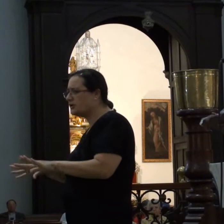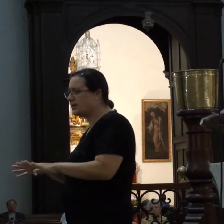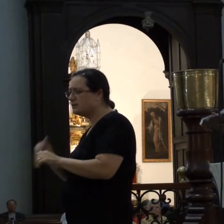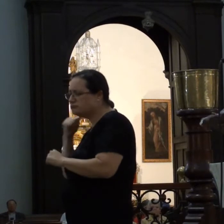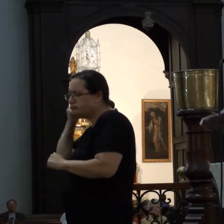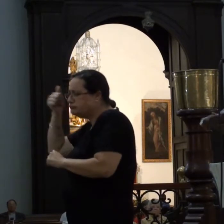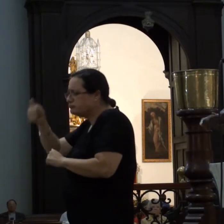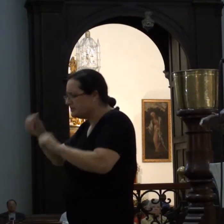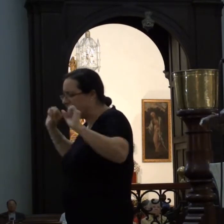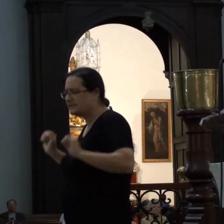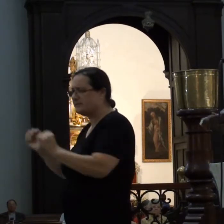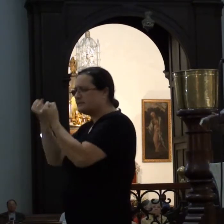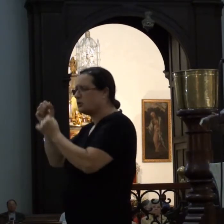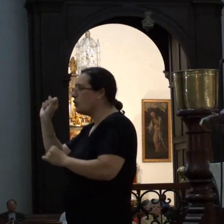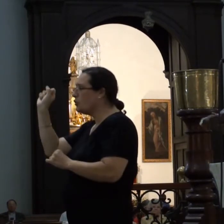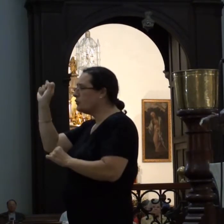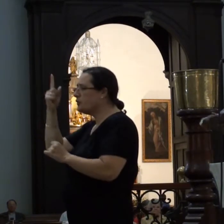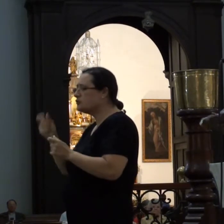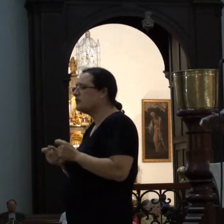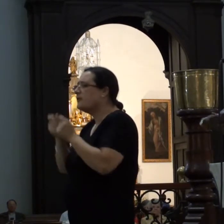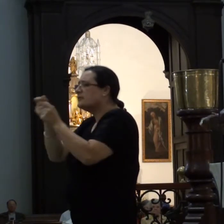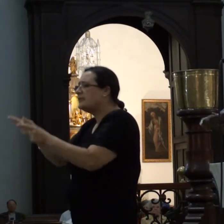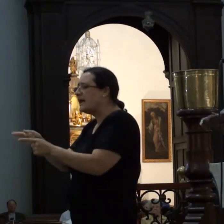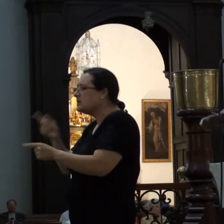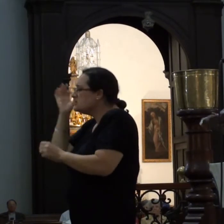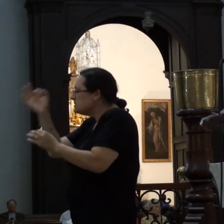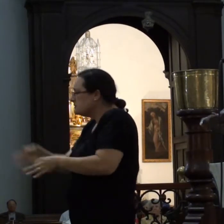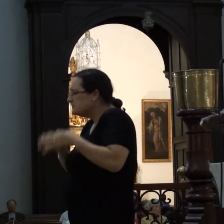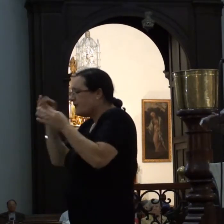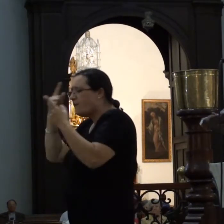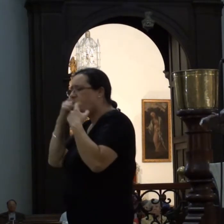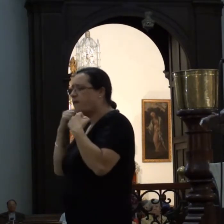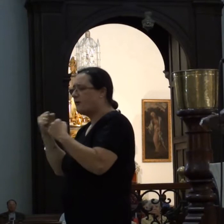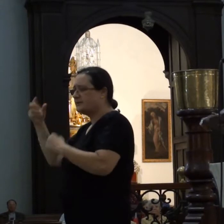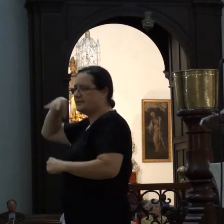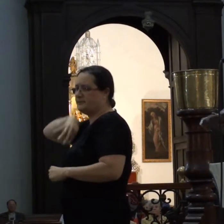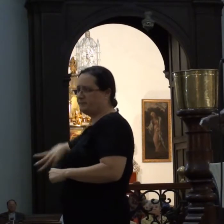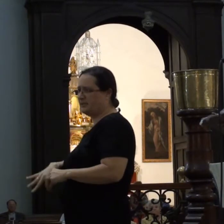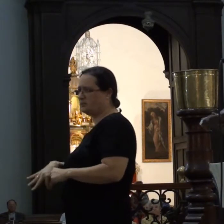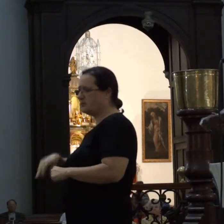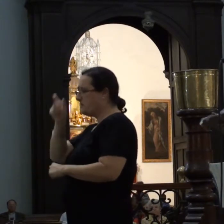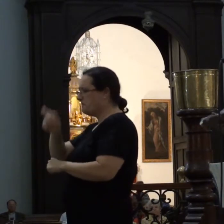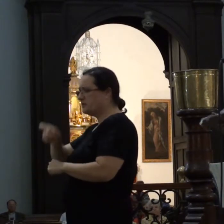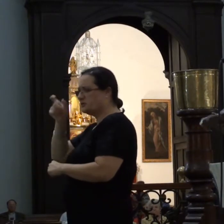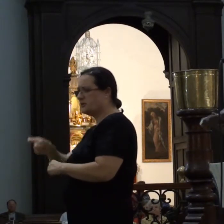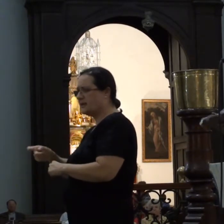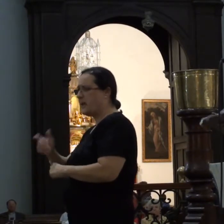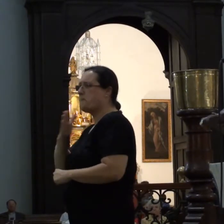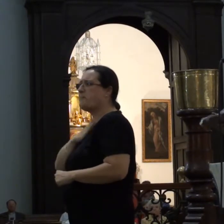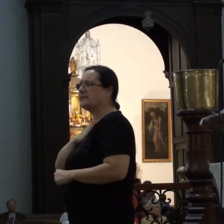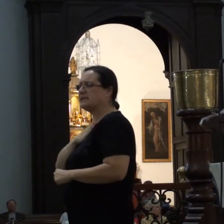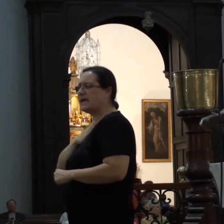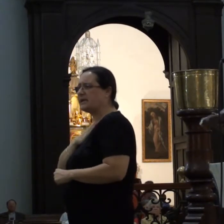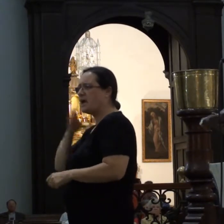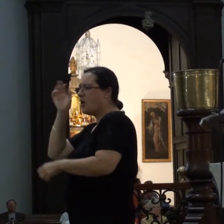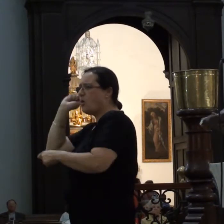Dios aparece concediendo la fuerza de su espíritu a las personas a los patriarcas a los jueces a los